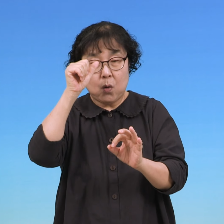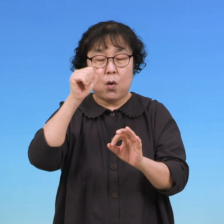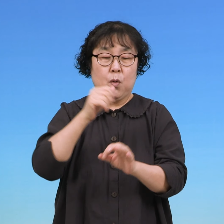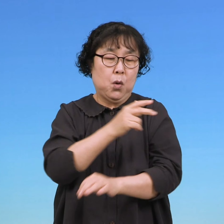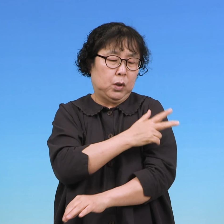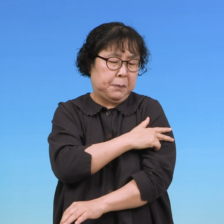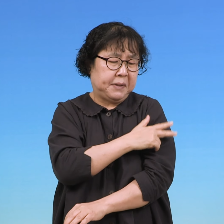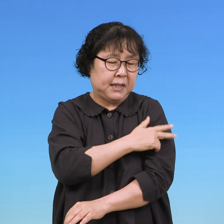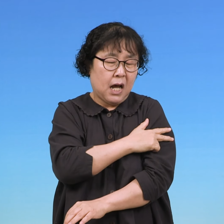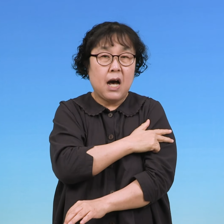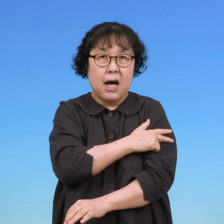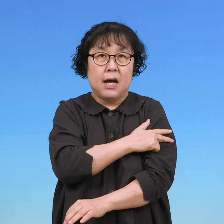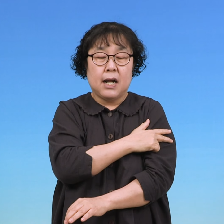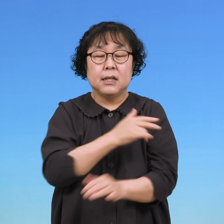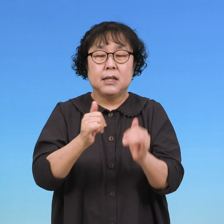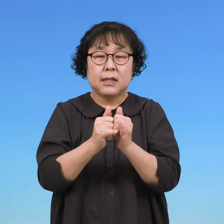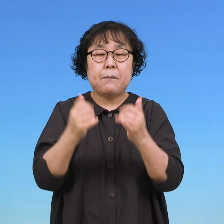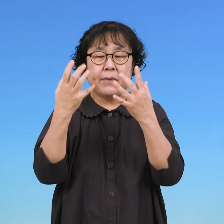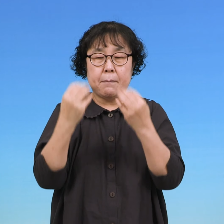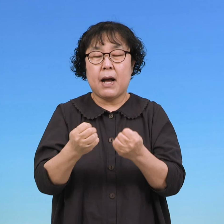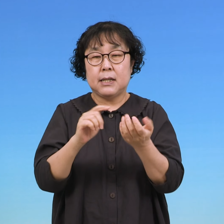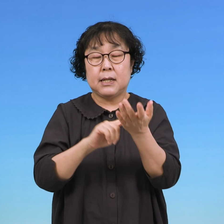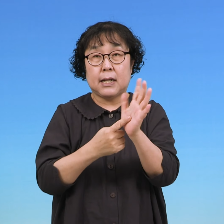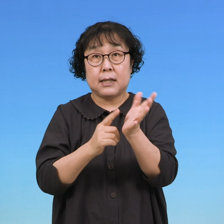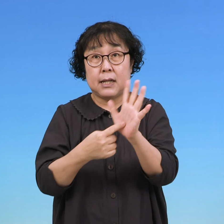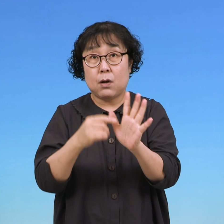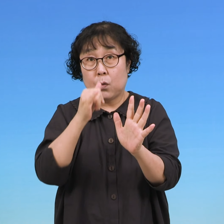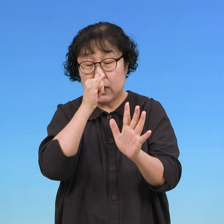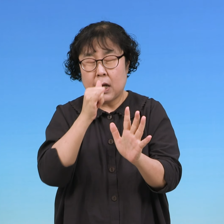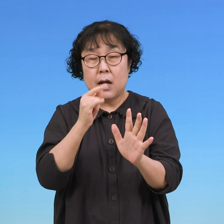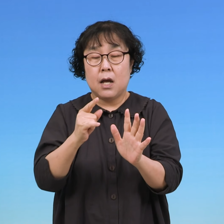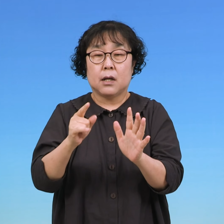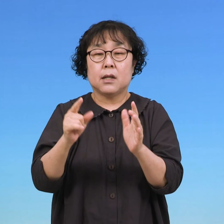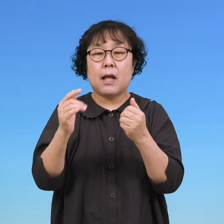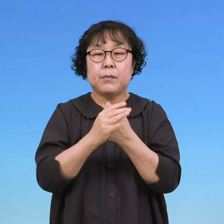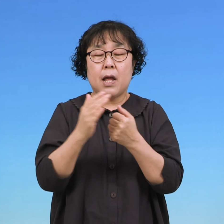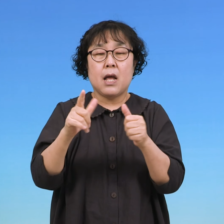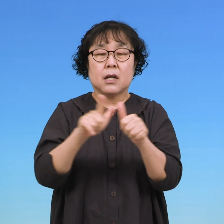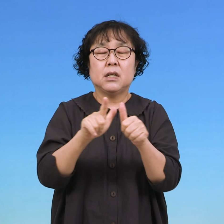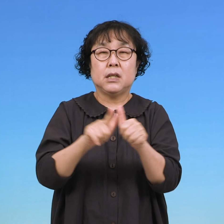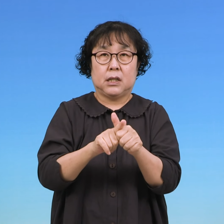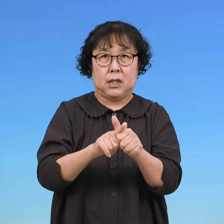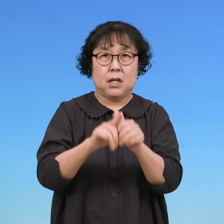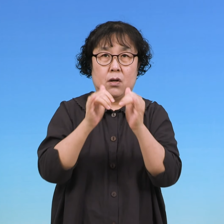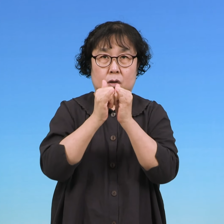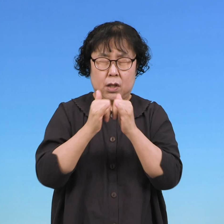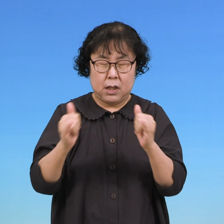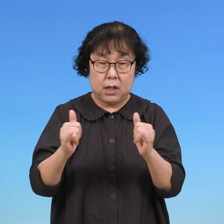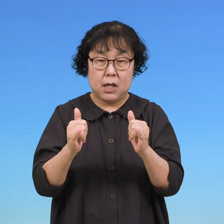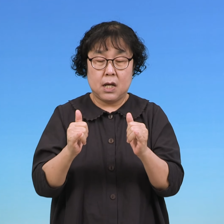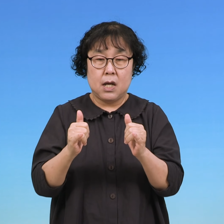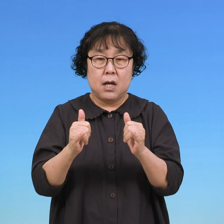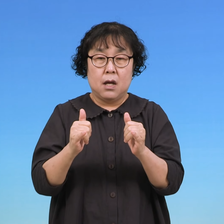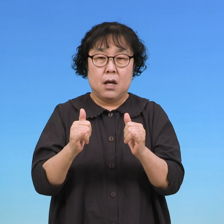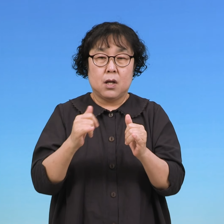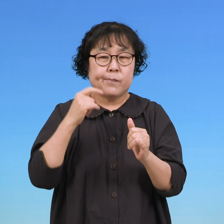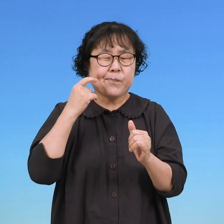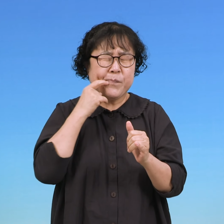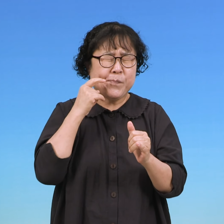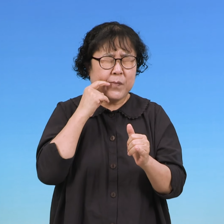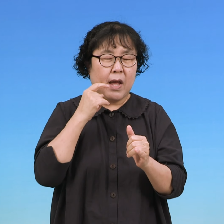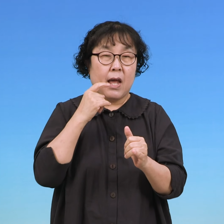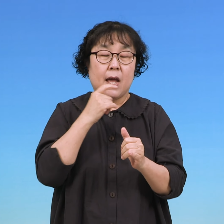교회가 사회에서 재구실을 잘 못하고 있다는 사실을 지적하는 것이다. 믿는 사람이 있어도 소금의